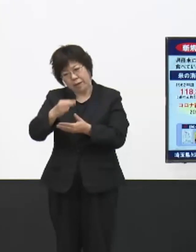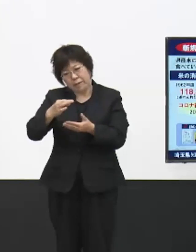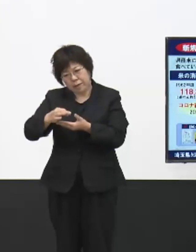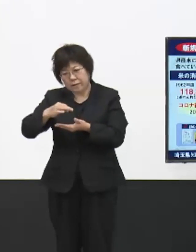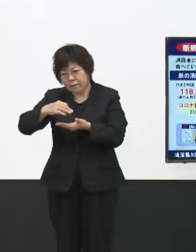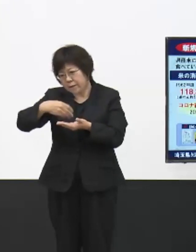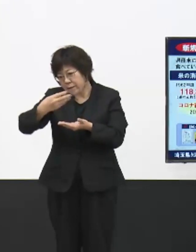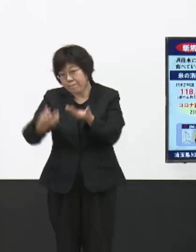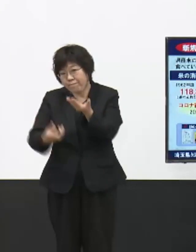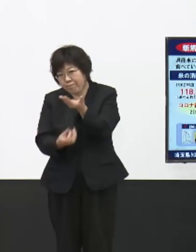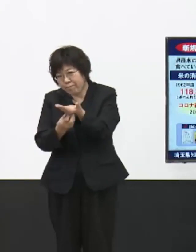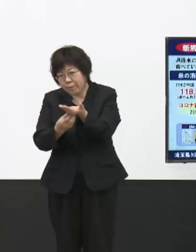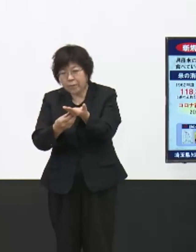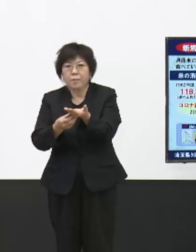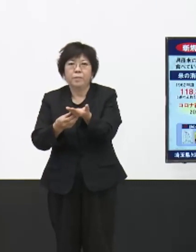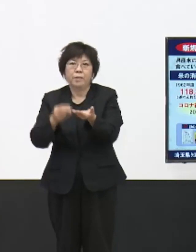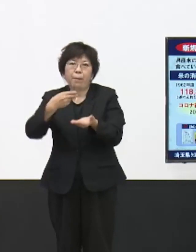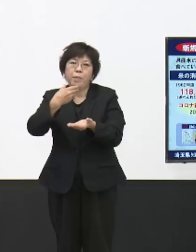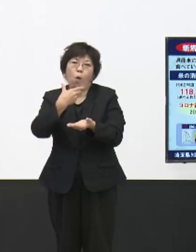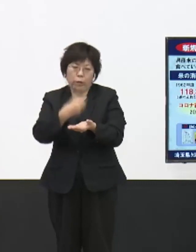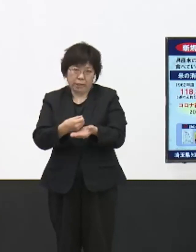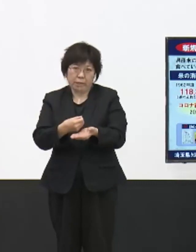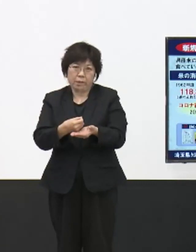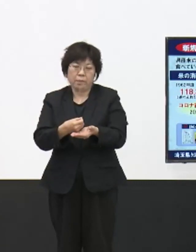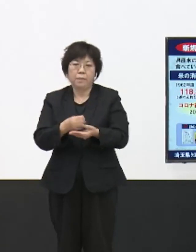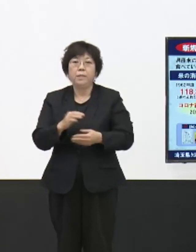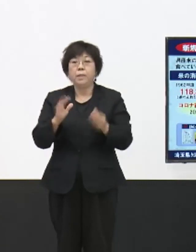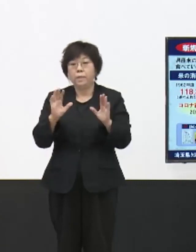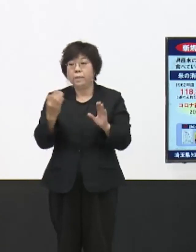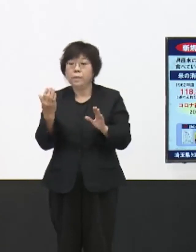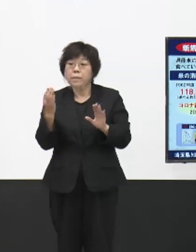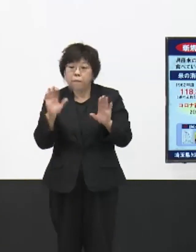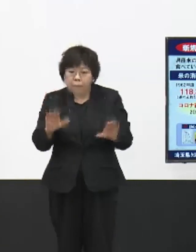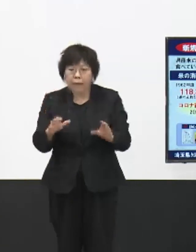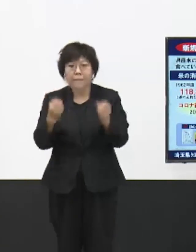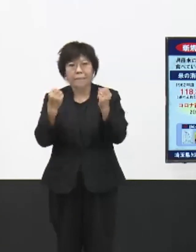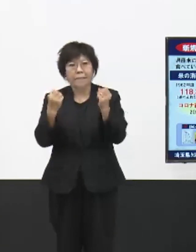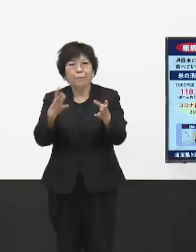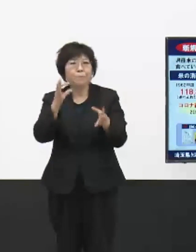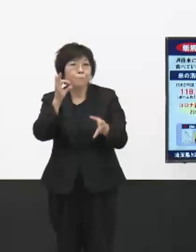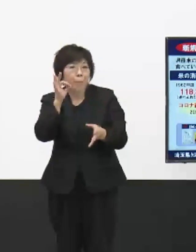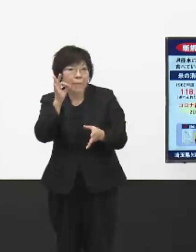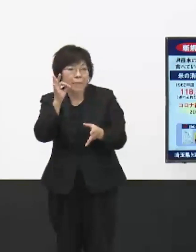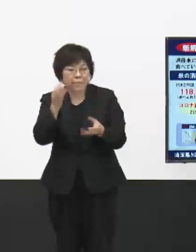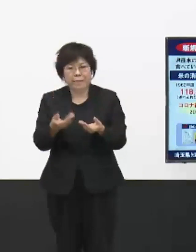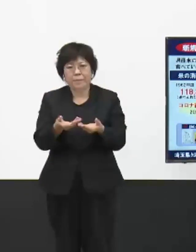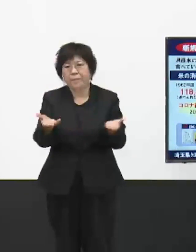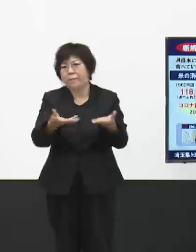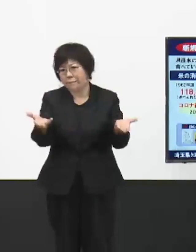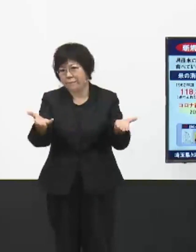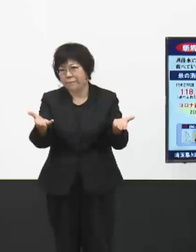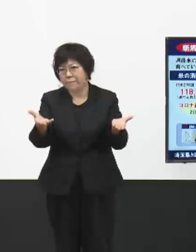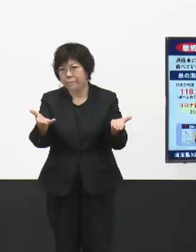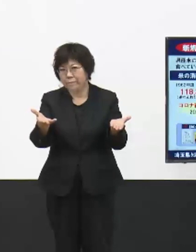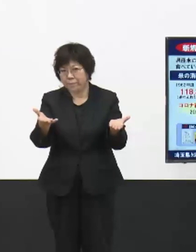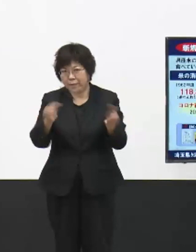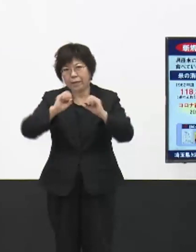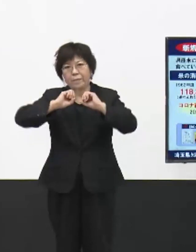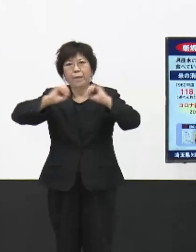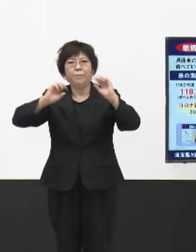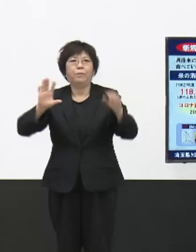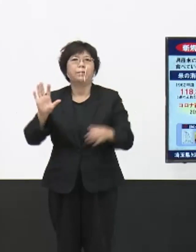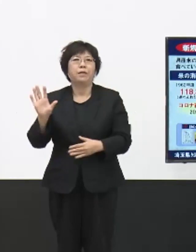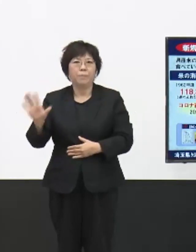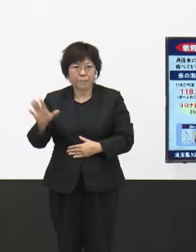った一番おいしいこの時期に県産米のおいしさを知っていただき、食べていただけるようキャンペーンを実施することといたし